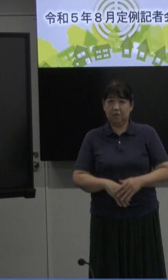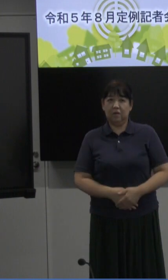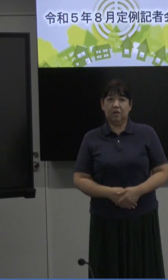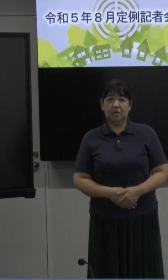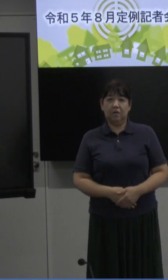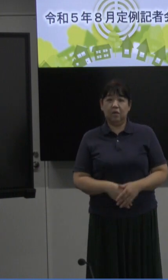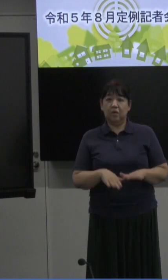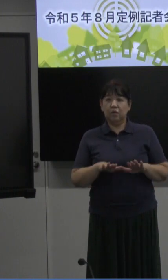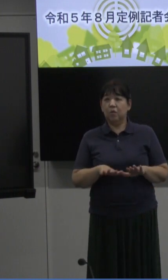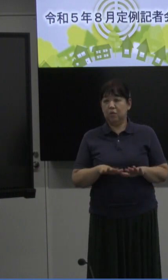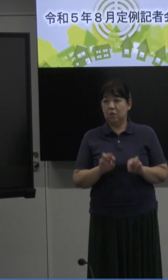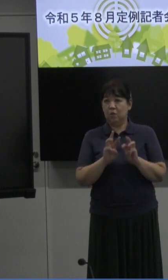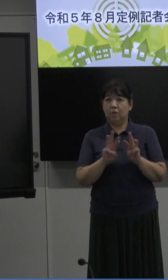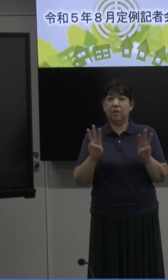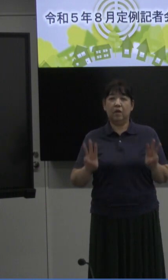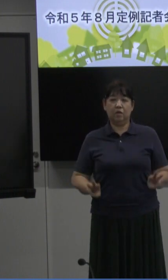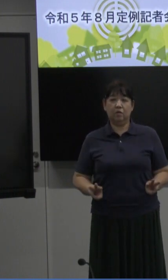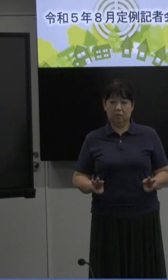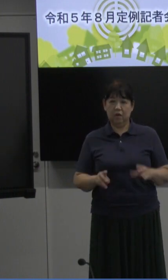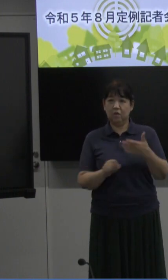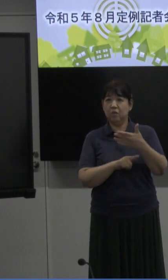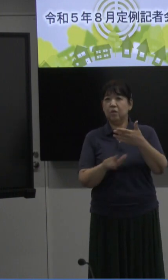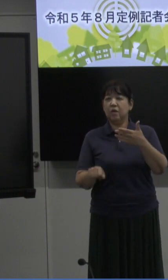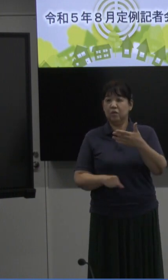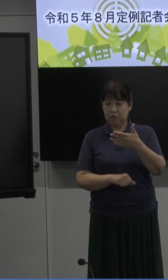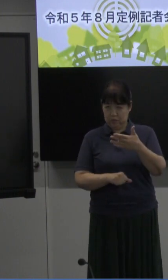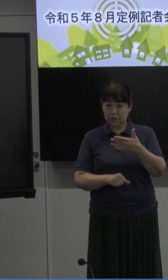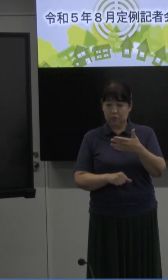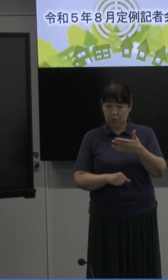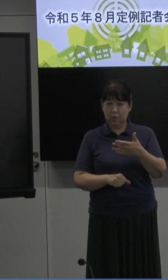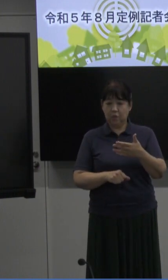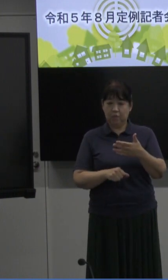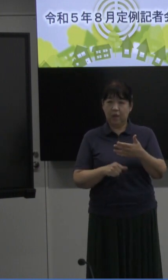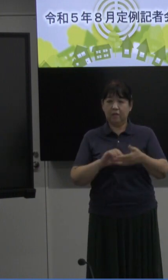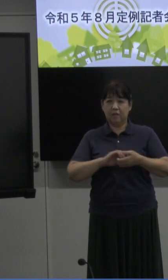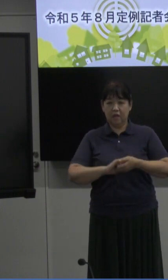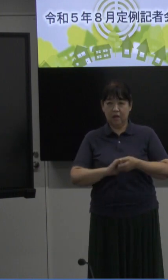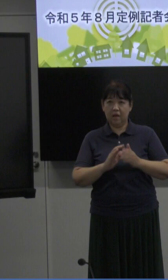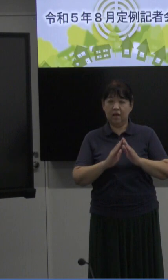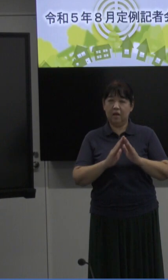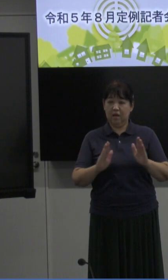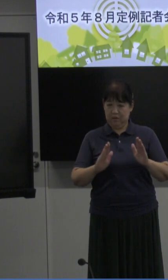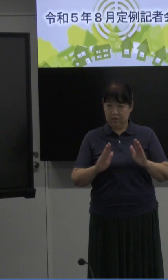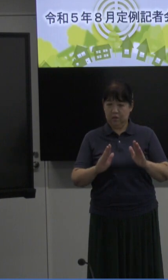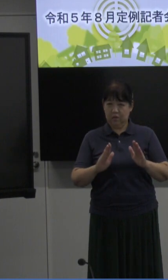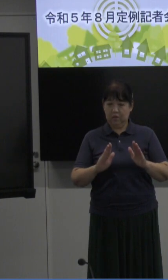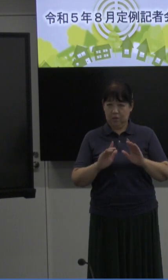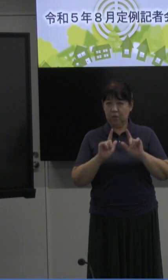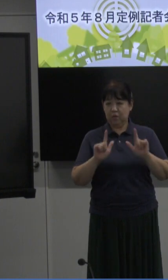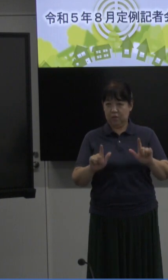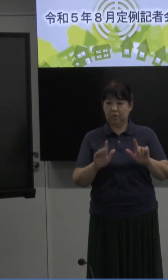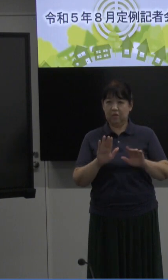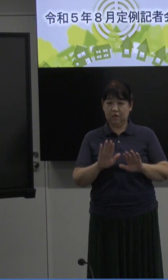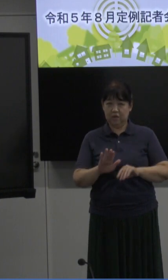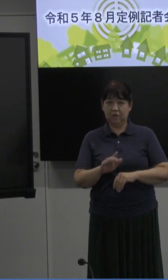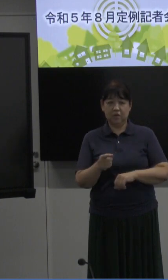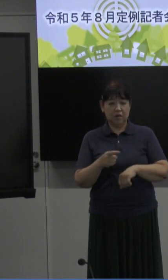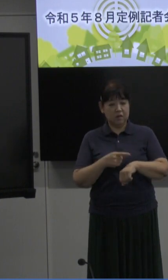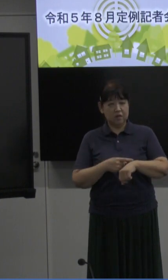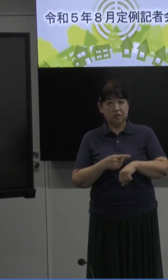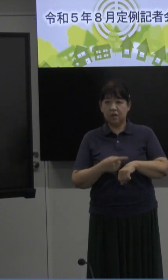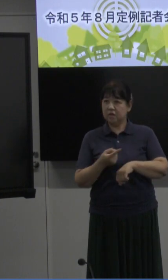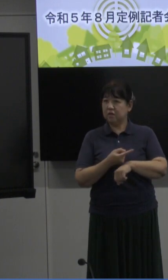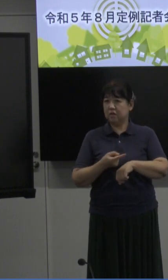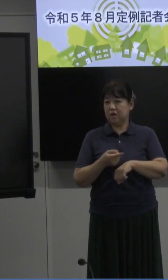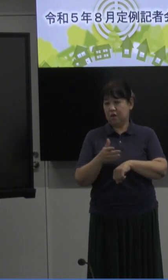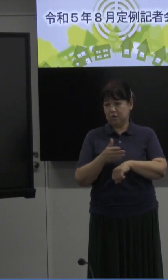見の話題は9月市議会定例会の議案についてです。会見時間は1時間程度を予定しております。ご協